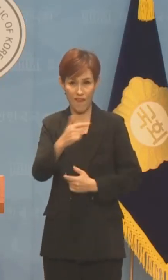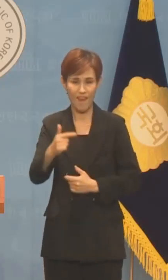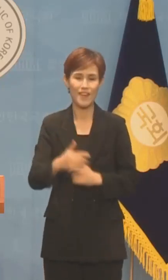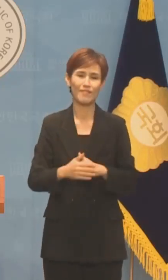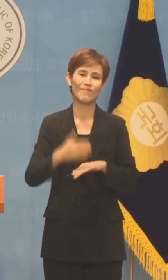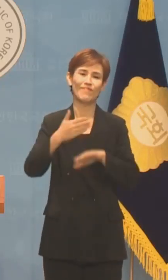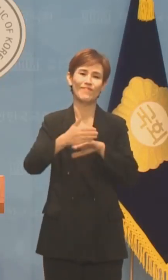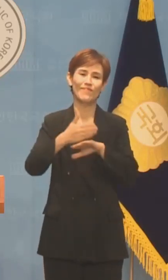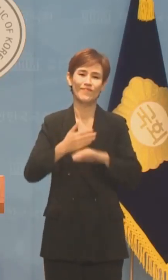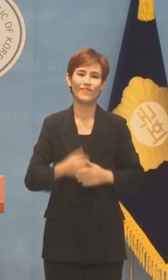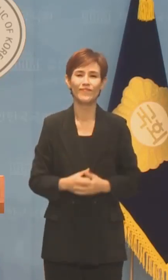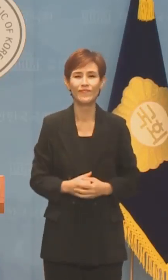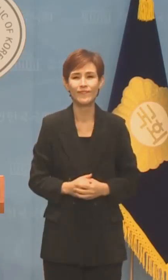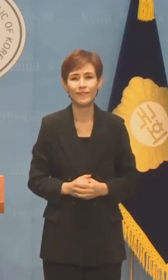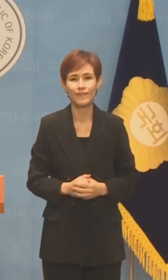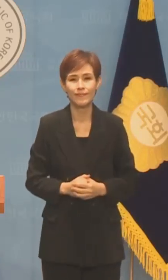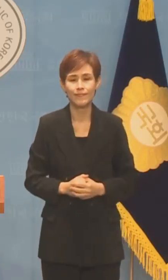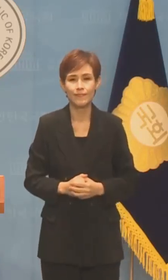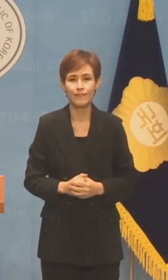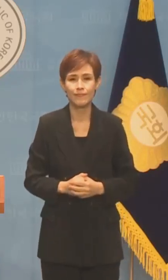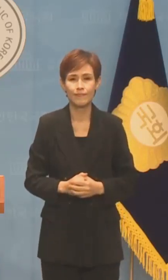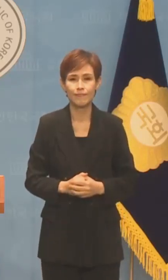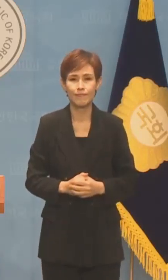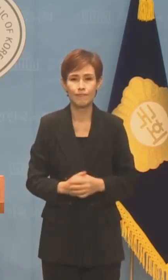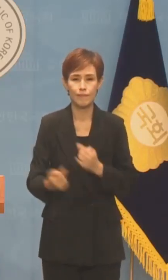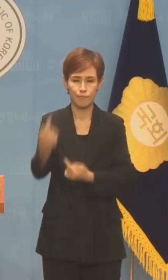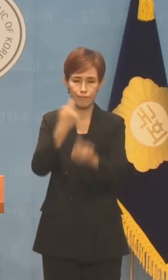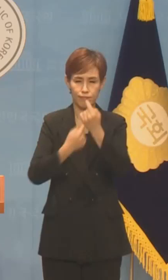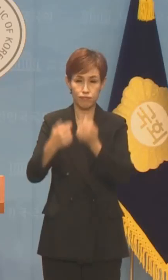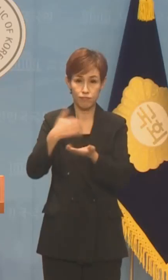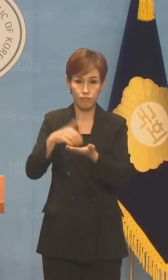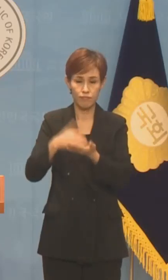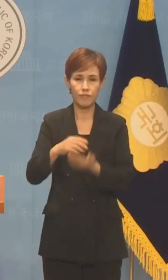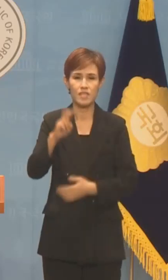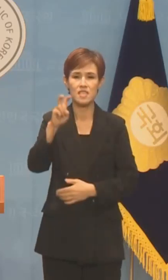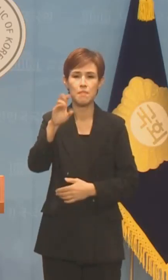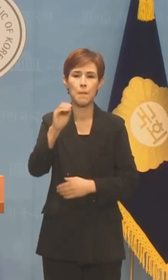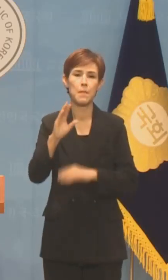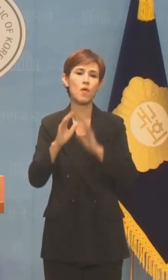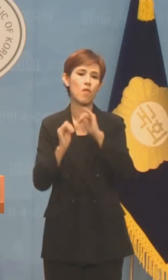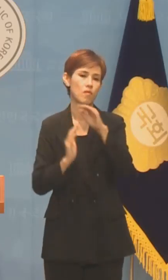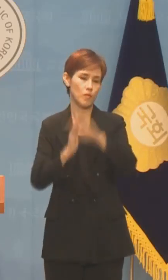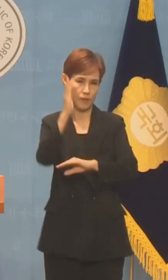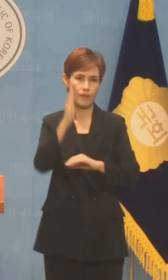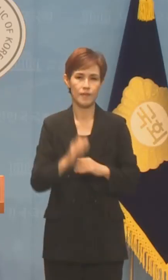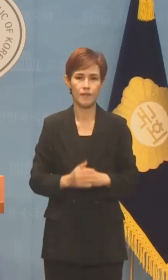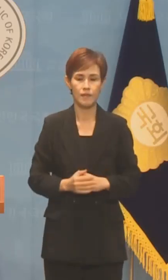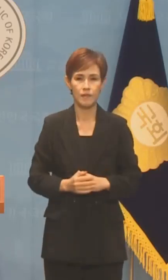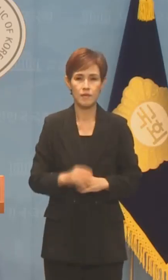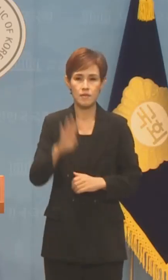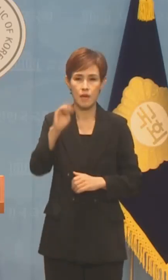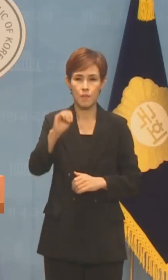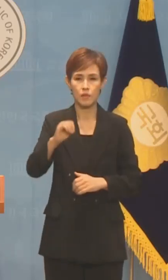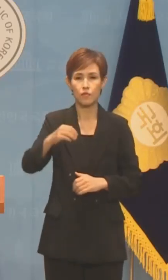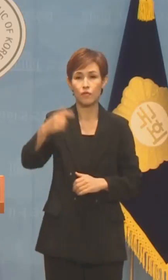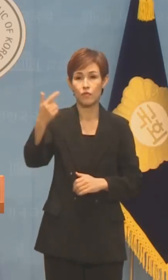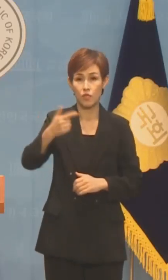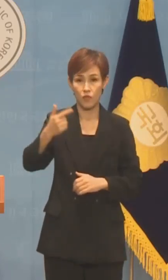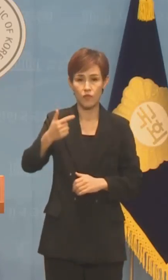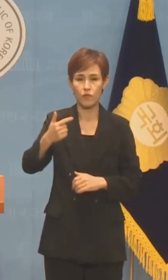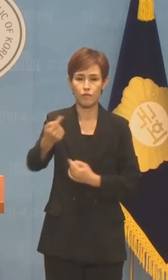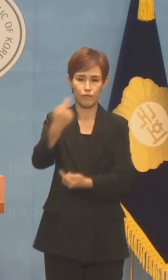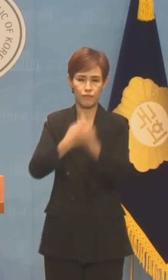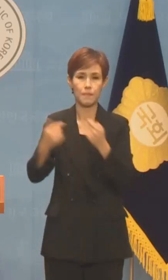깊이 감사드립니다. 지금까지 누적 방문자 수는 20만 명을 돌파했고요. 4만 6천여 건의